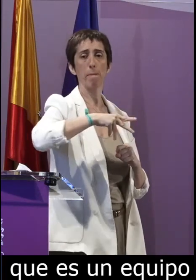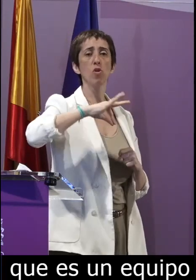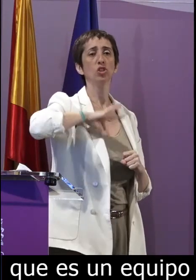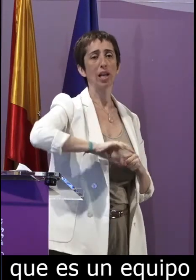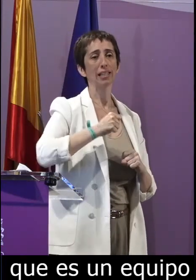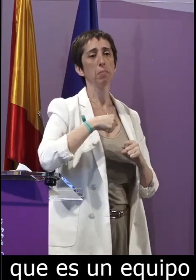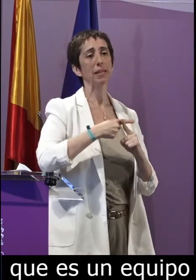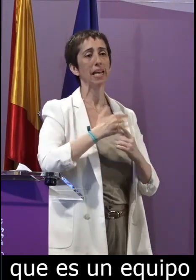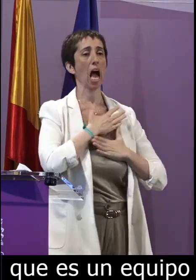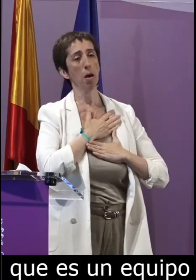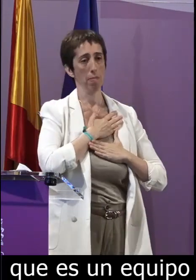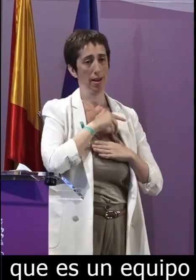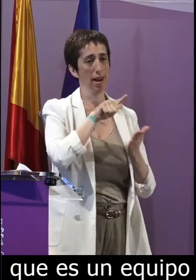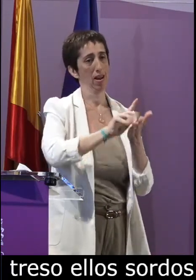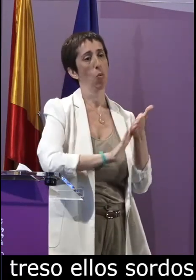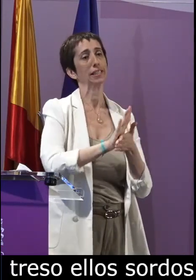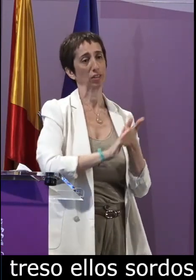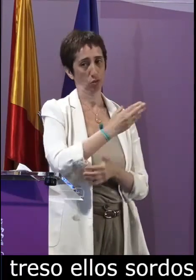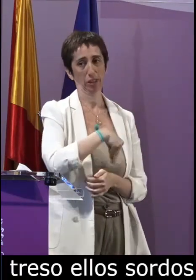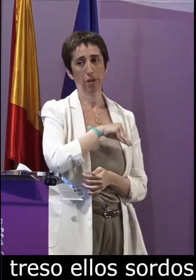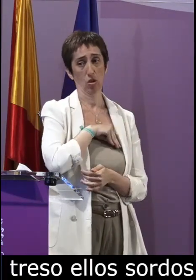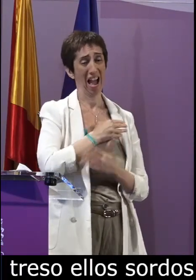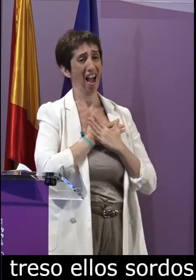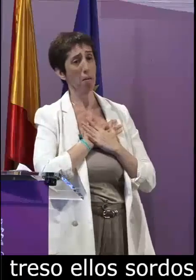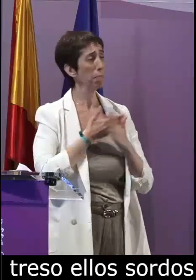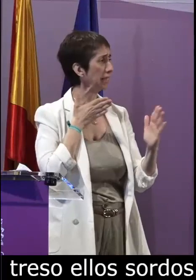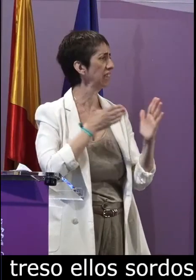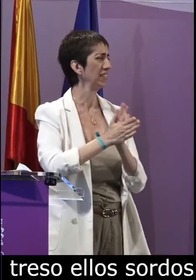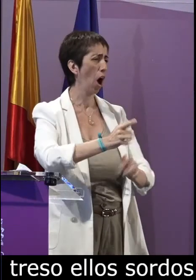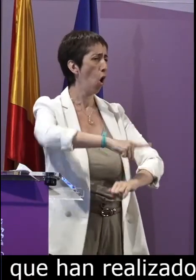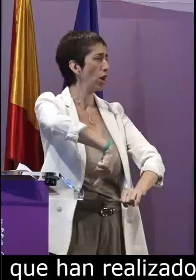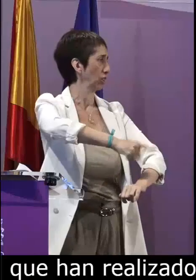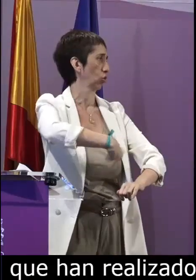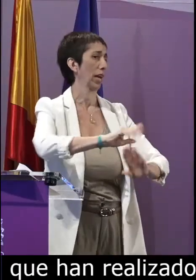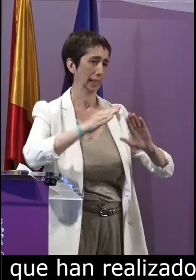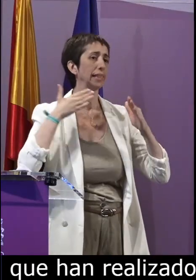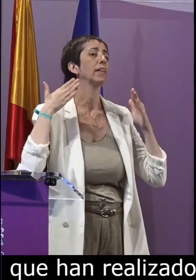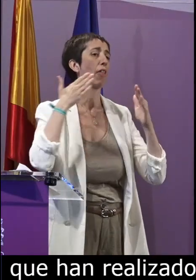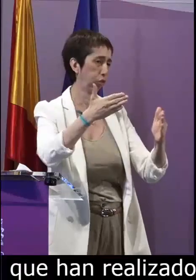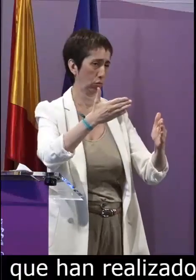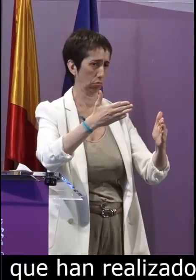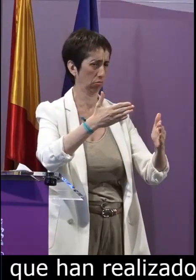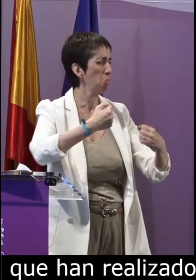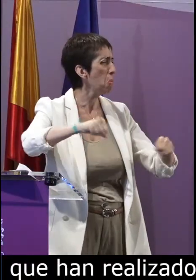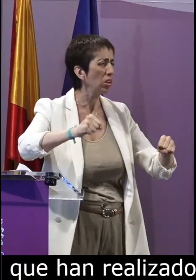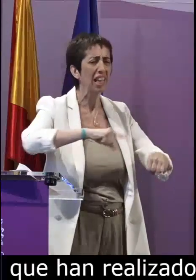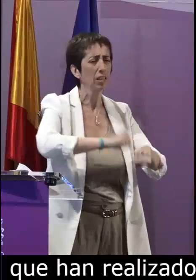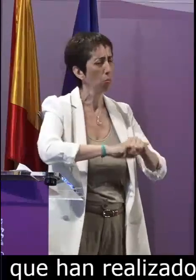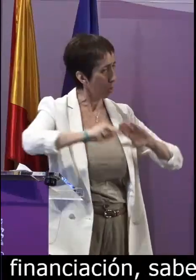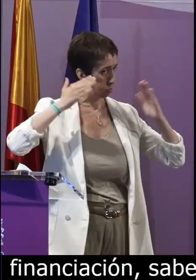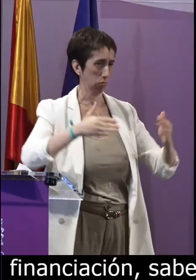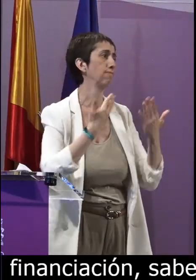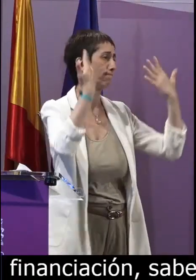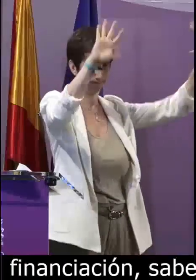demasiada financiación sabemos que es importante no solo ser profesional sino además amar la lengua de signos para dedicarle tantas horas a la